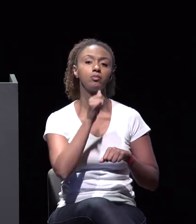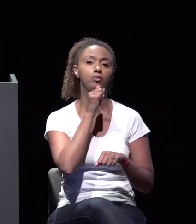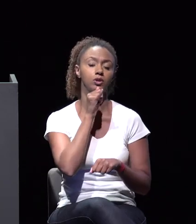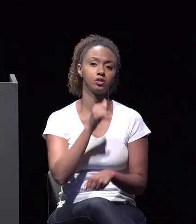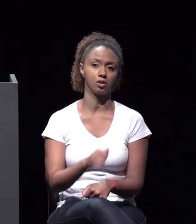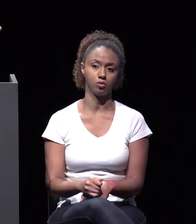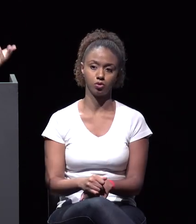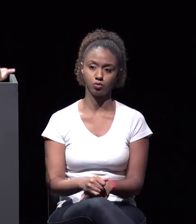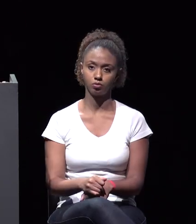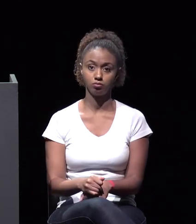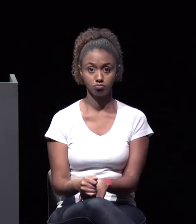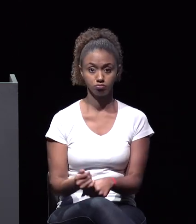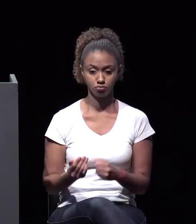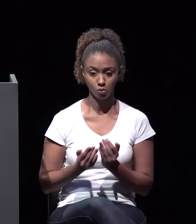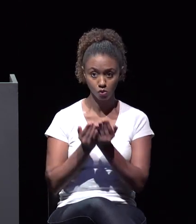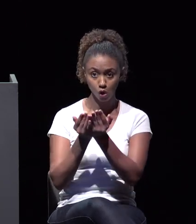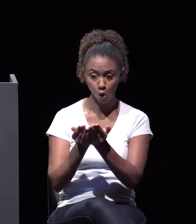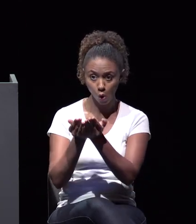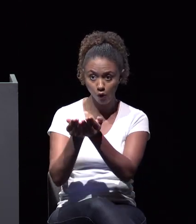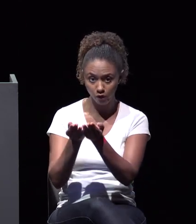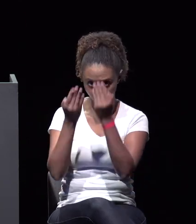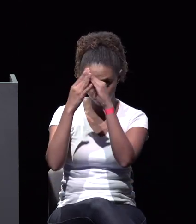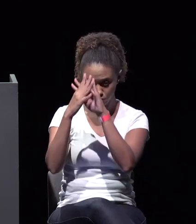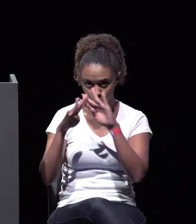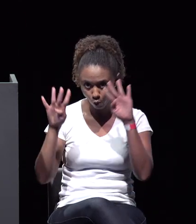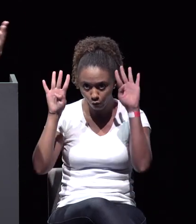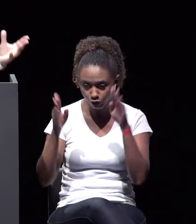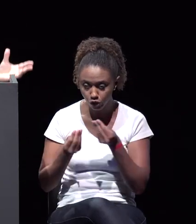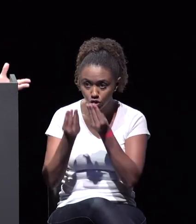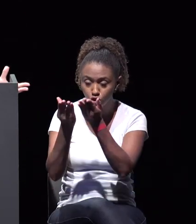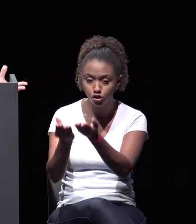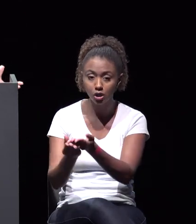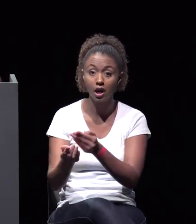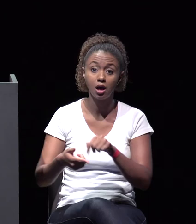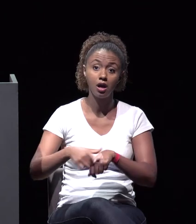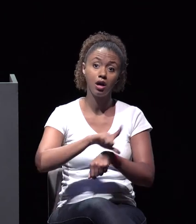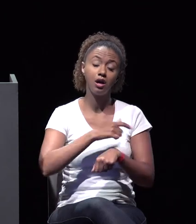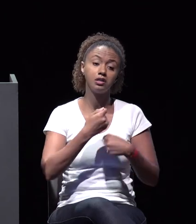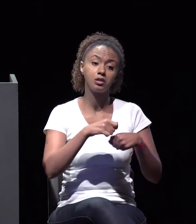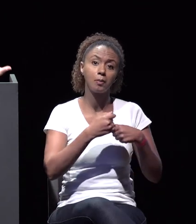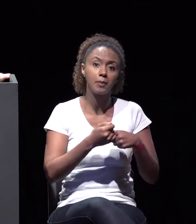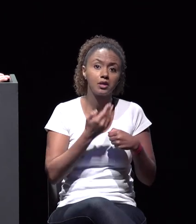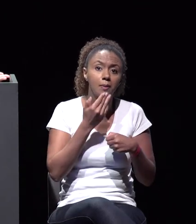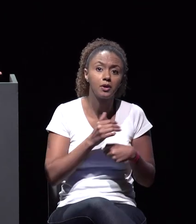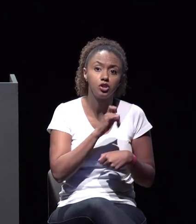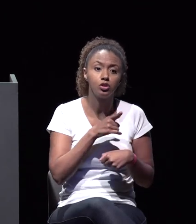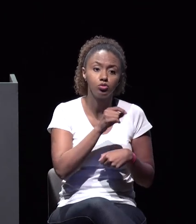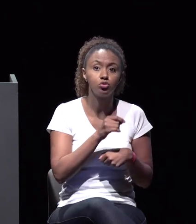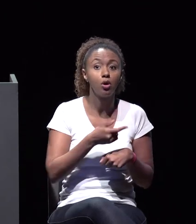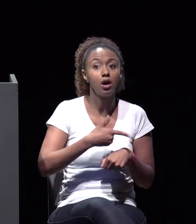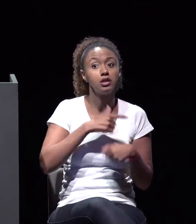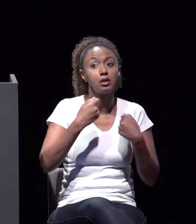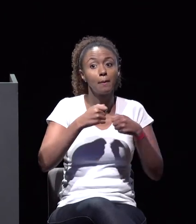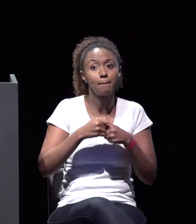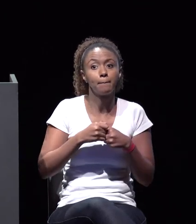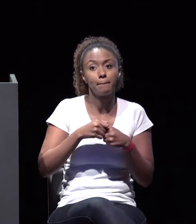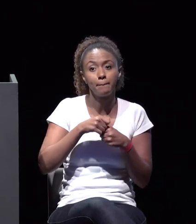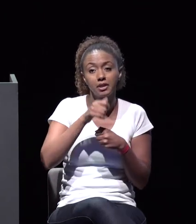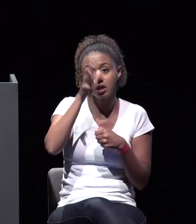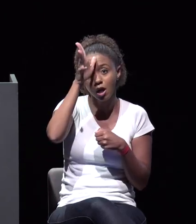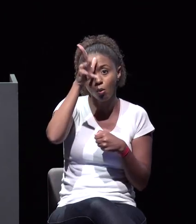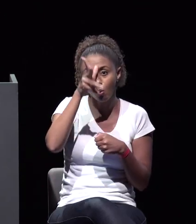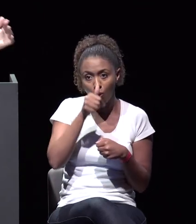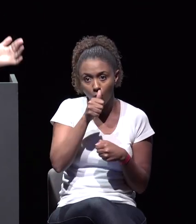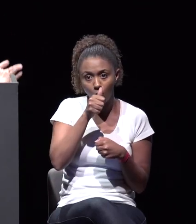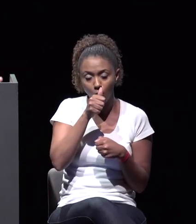para um chá é que você faça um pedido pra isso por exemplo tem que oferecer um galo né vai ser um galo